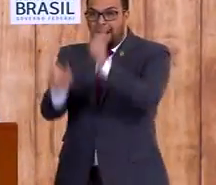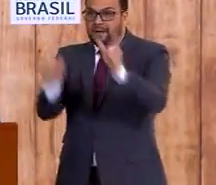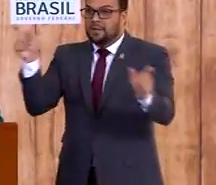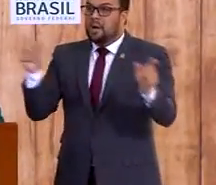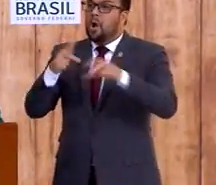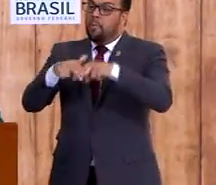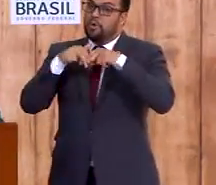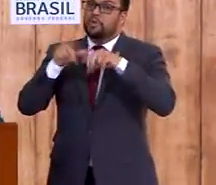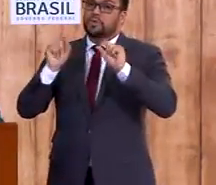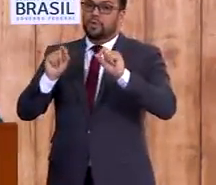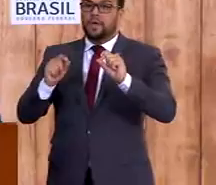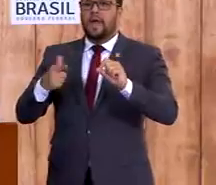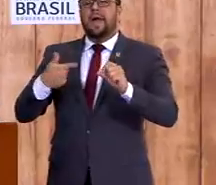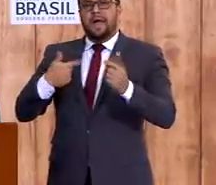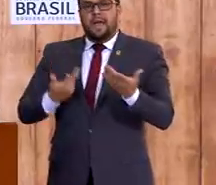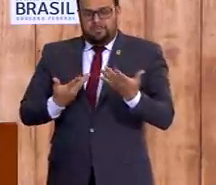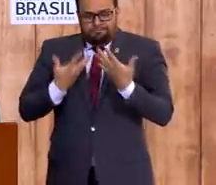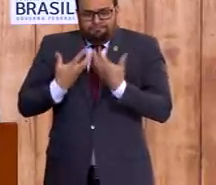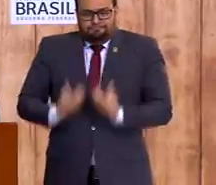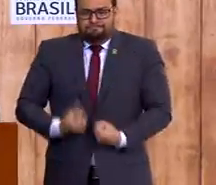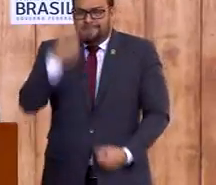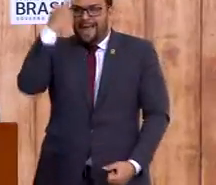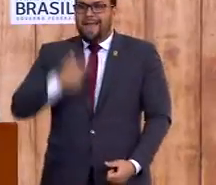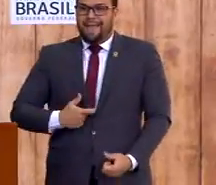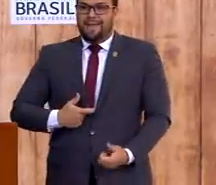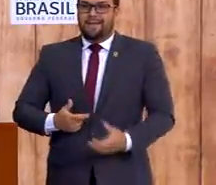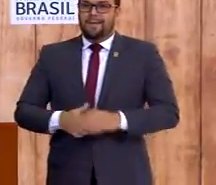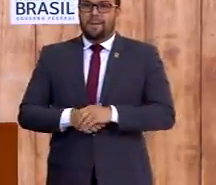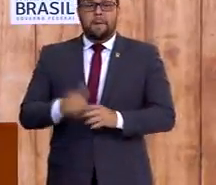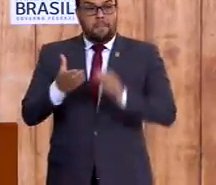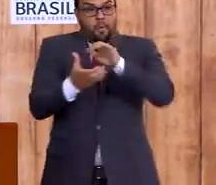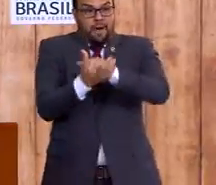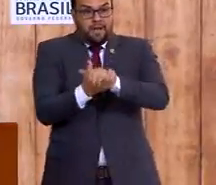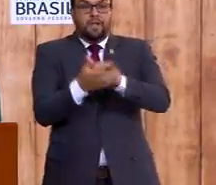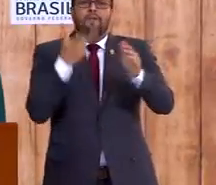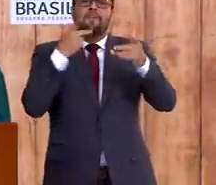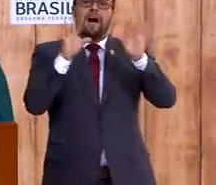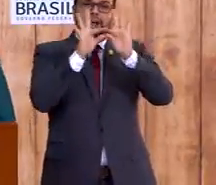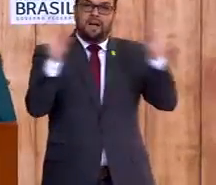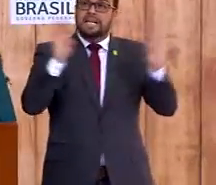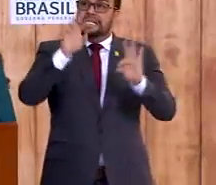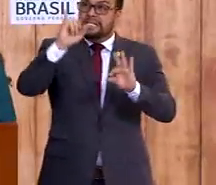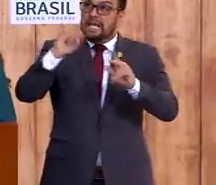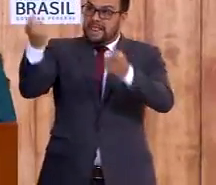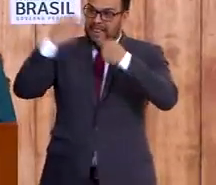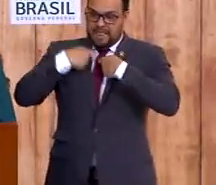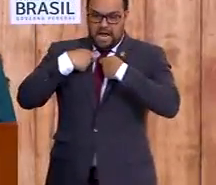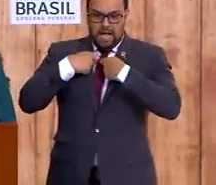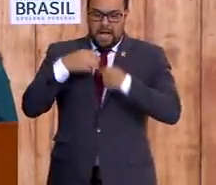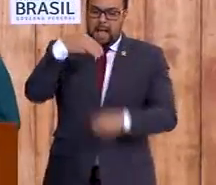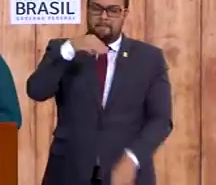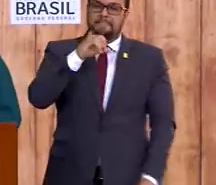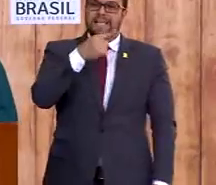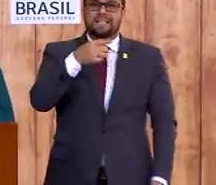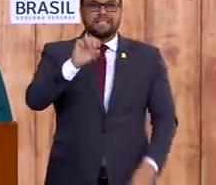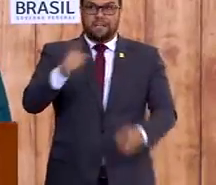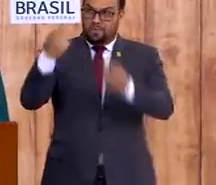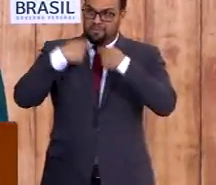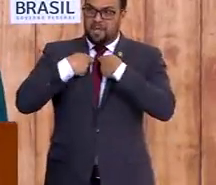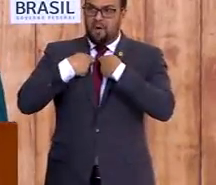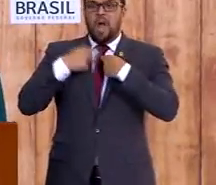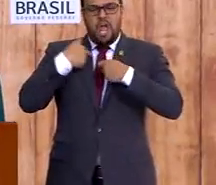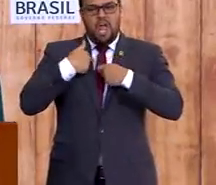dizendo que eles me aqui meu marido tem um jargão que fala Missão Dada é Missão Cumprida Presidente